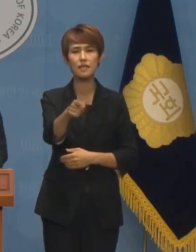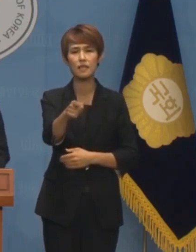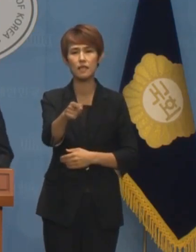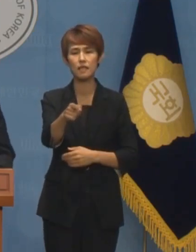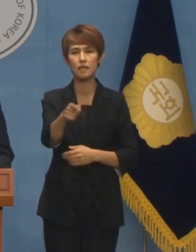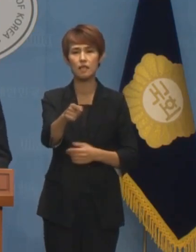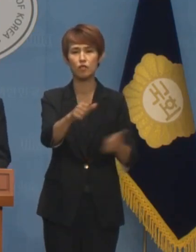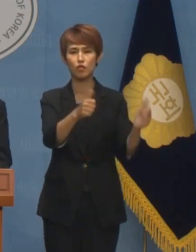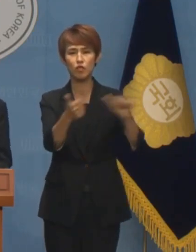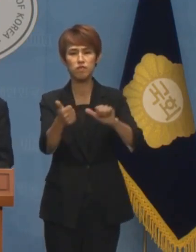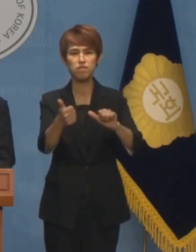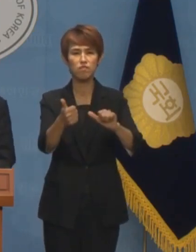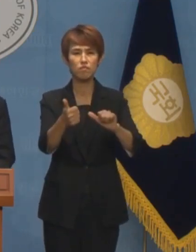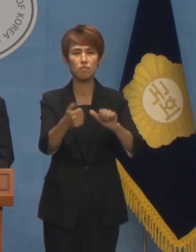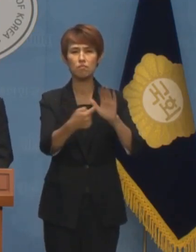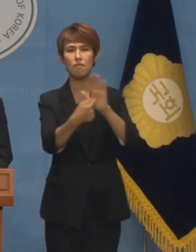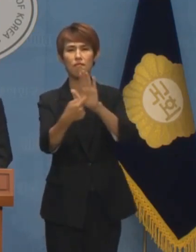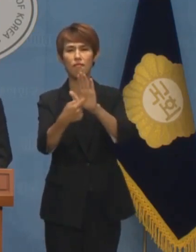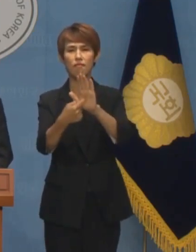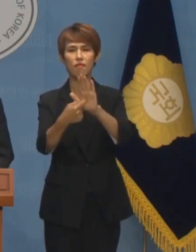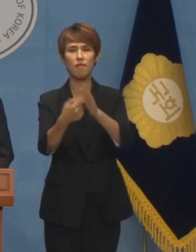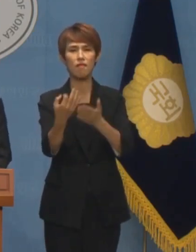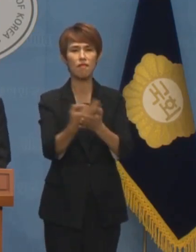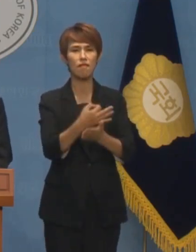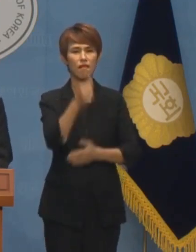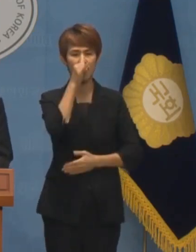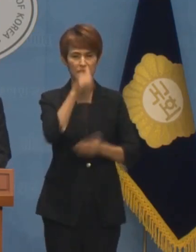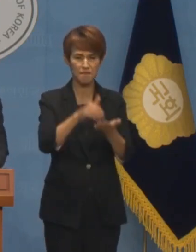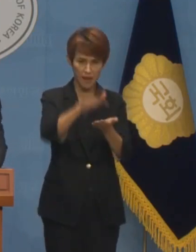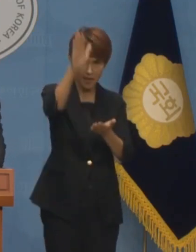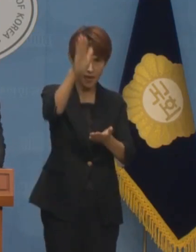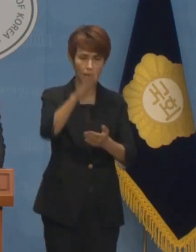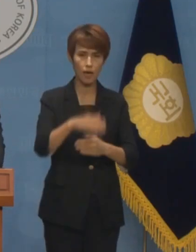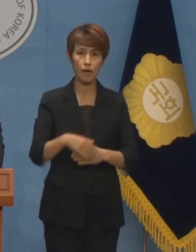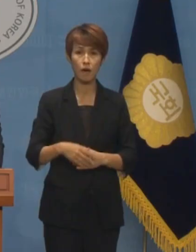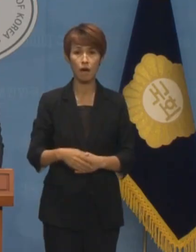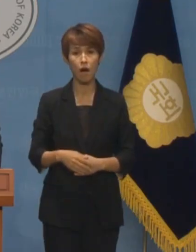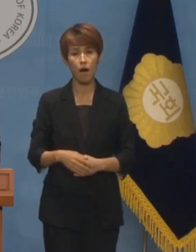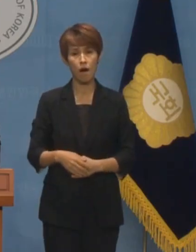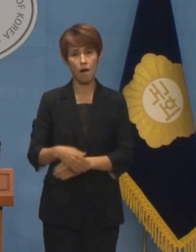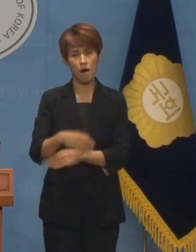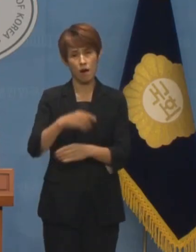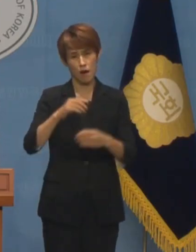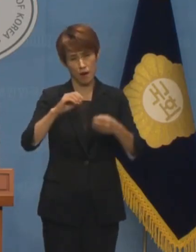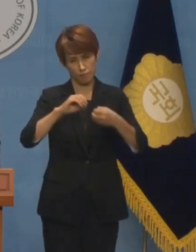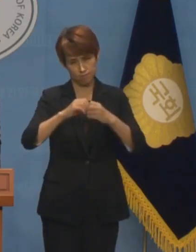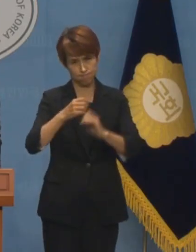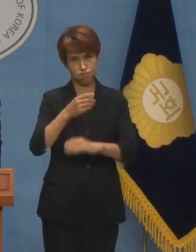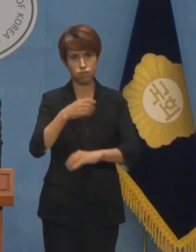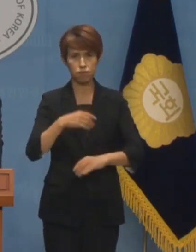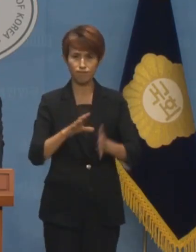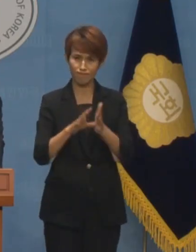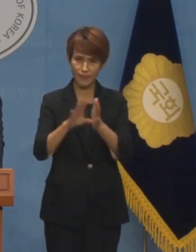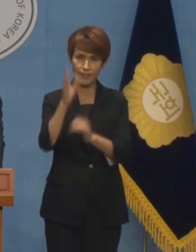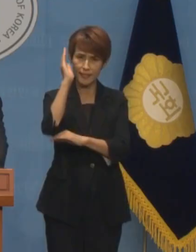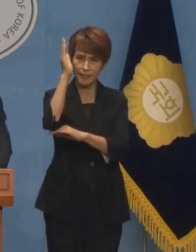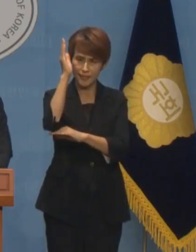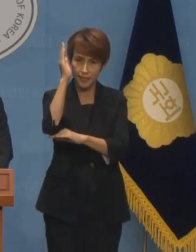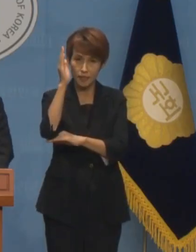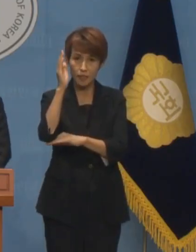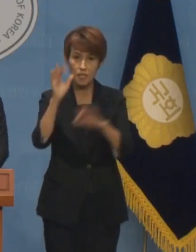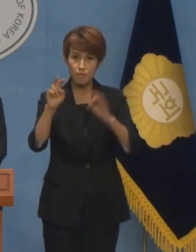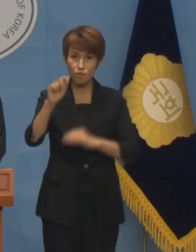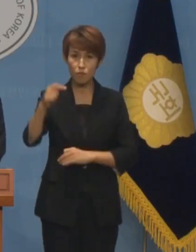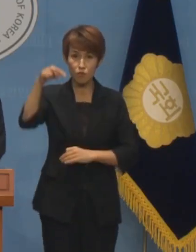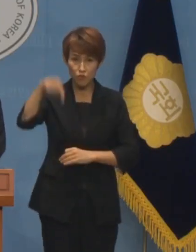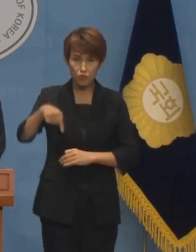향한 국민을 향한 망언을 아무렇지 않게 내뱉는 사람을 윤석열 대통령은 노동부 장관으로